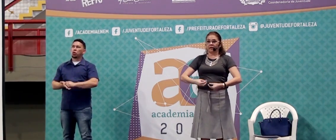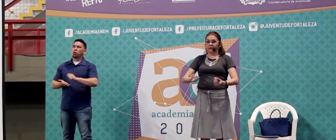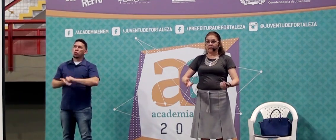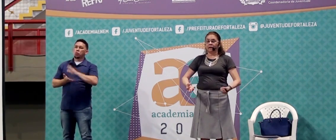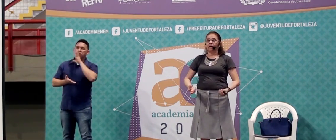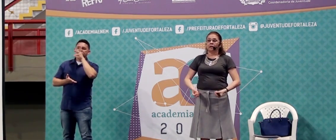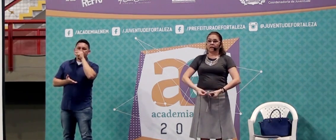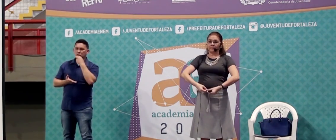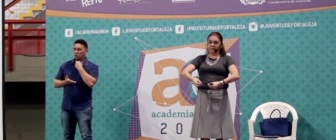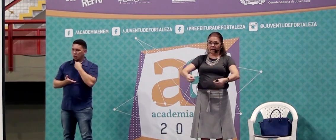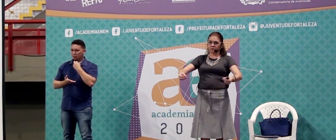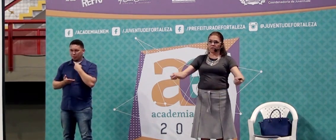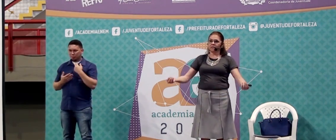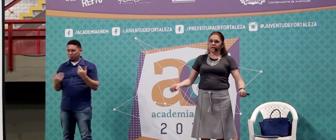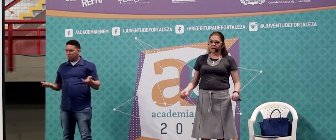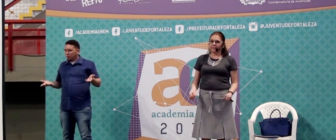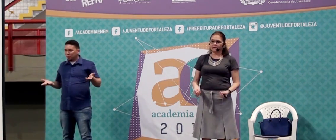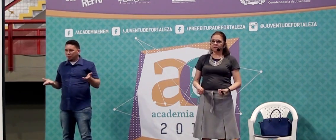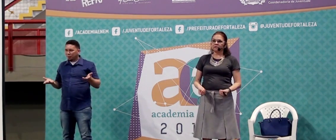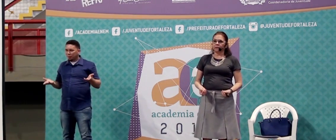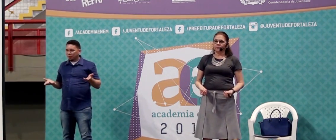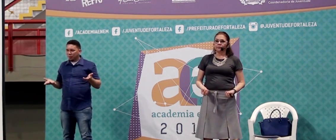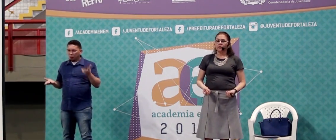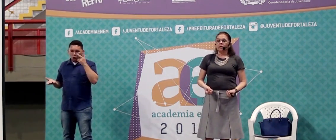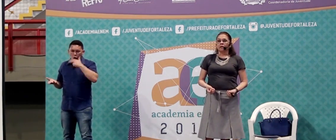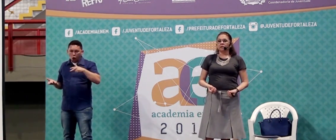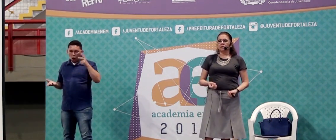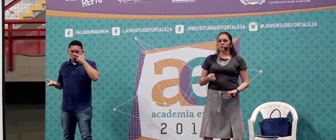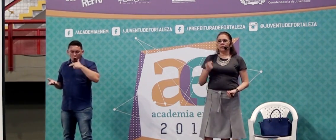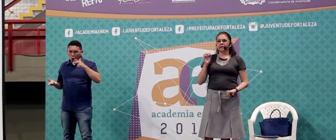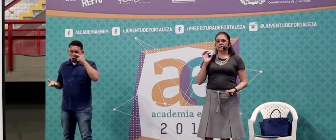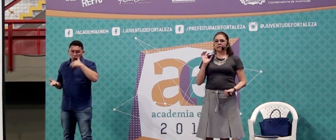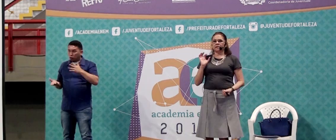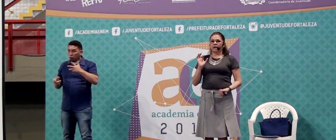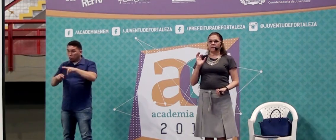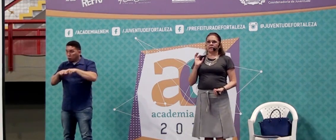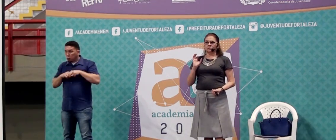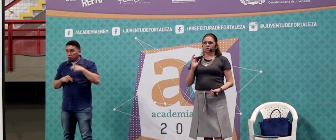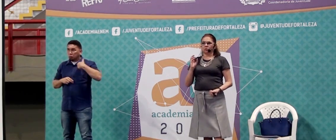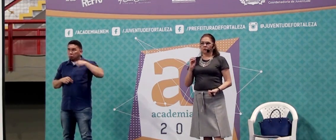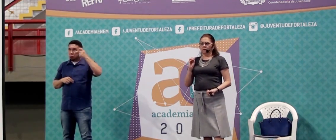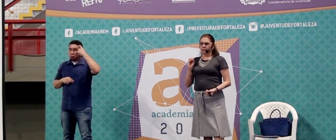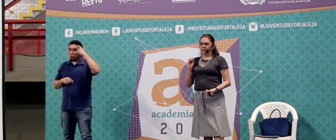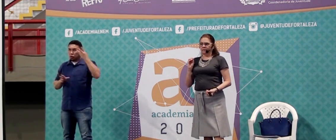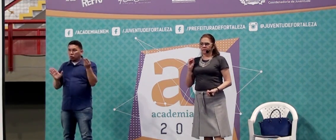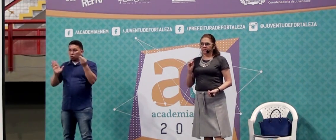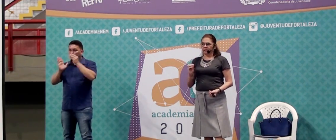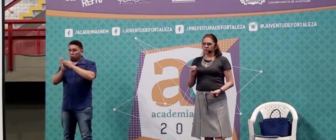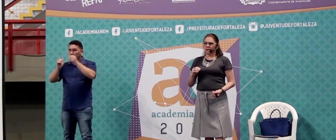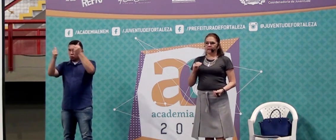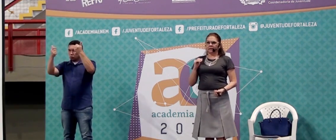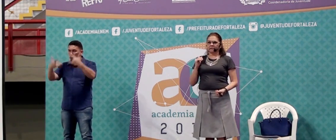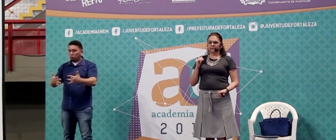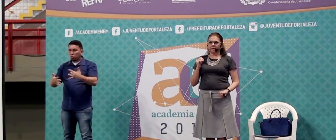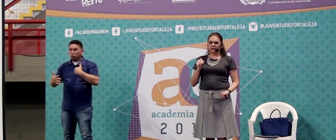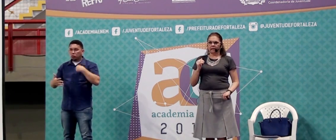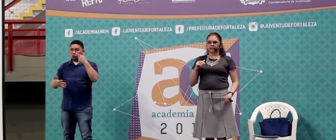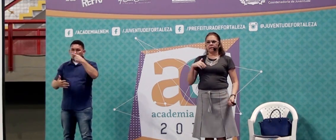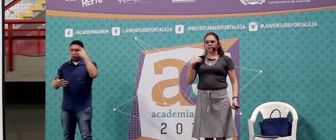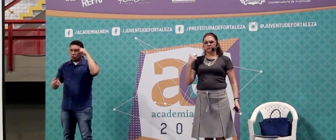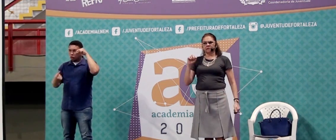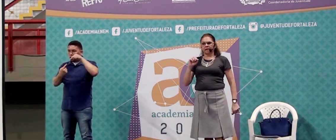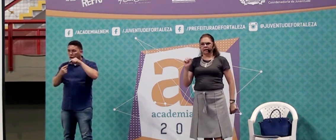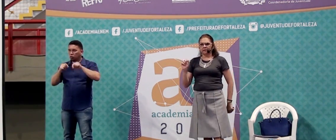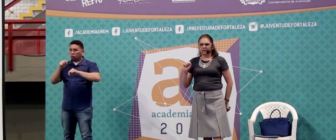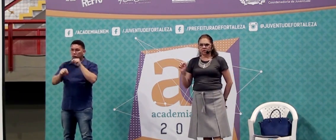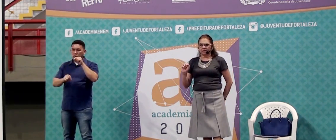posso ficar na margem da repetição. Então, essa ideia que eu estou colocando para vocês já é para acertar.